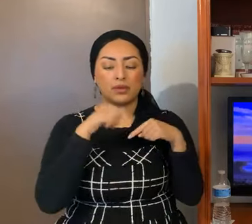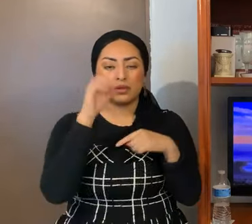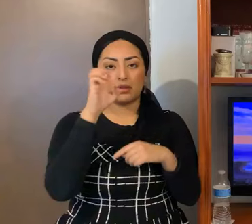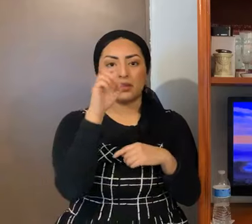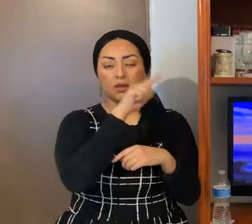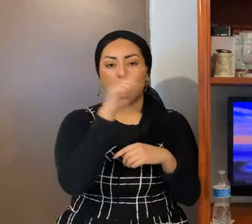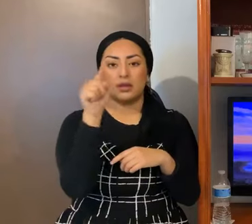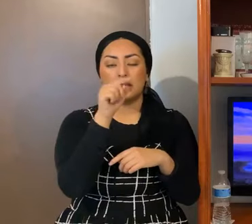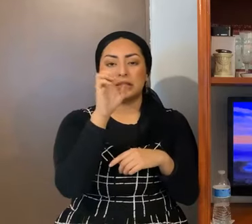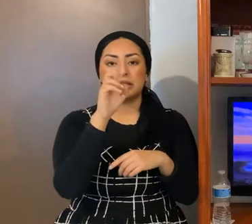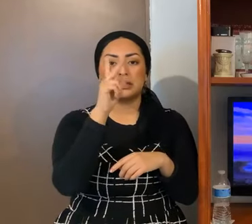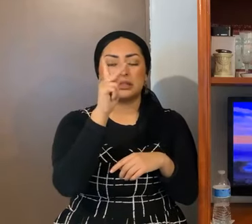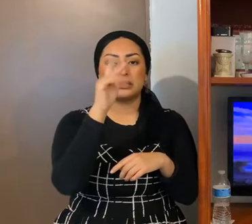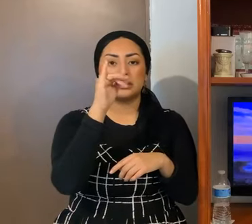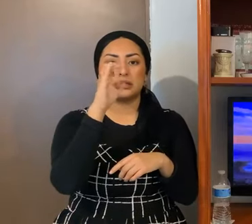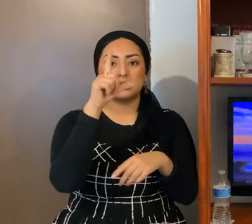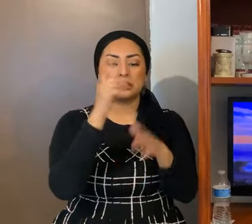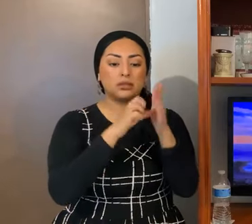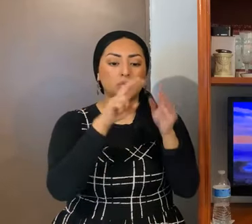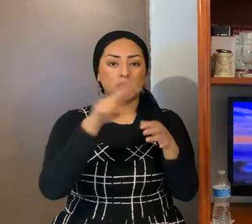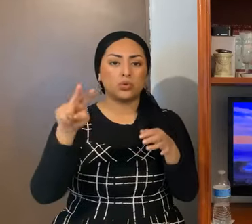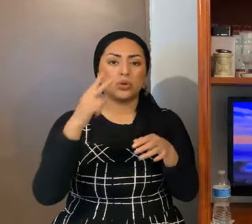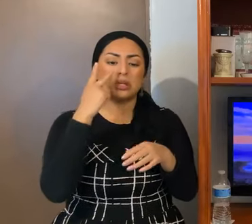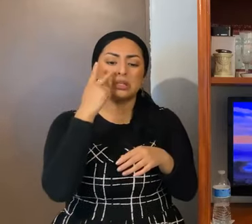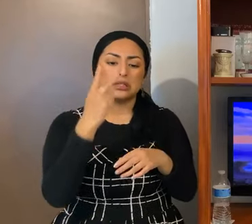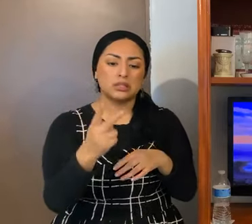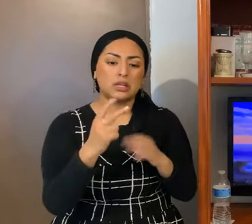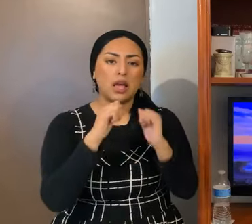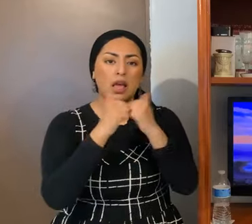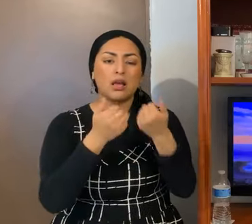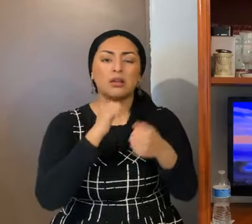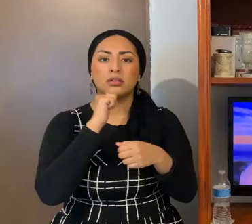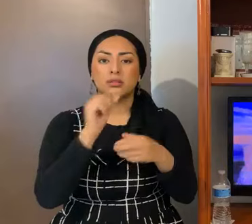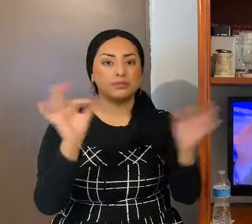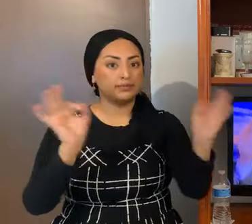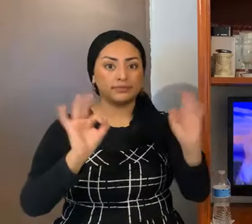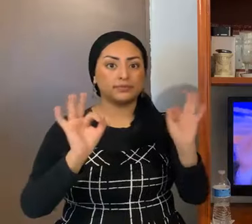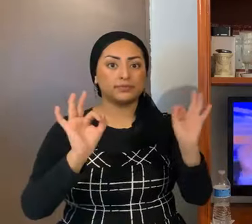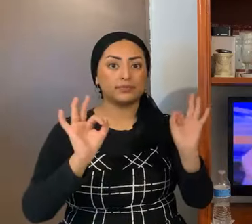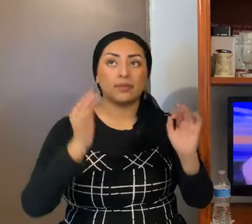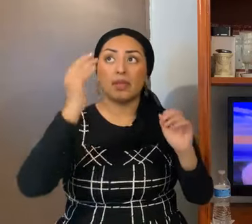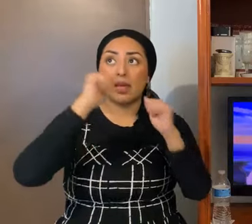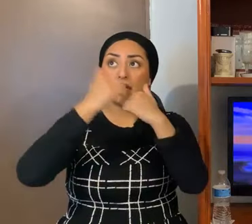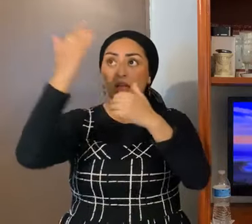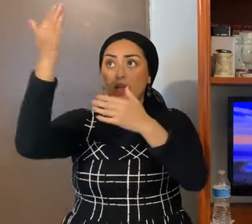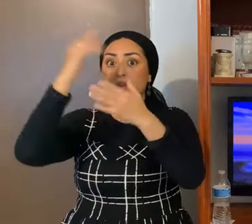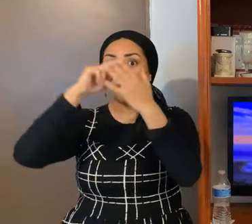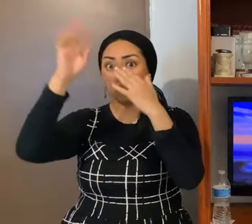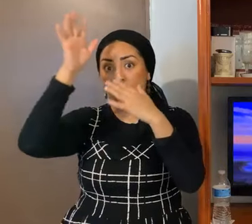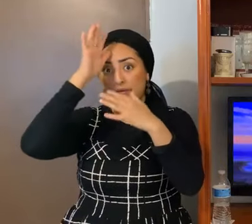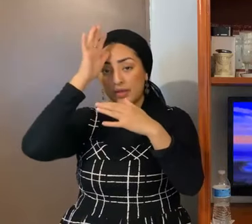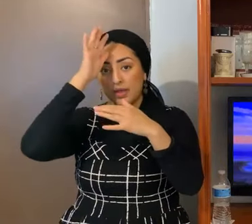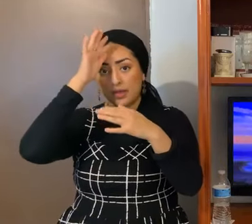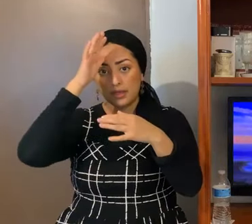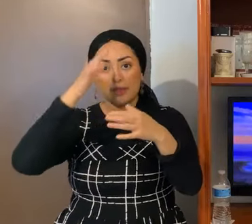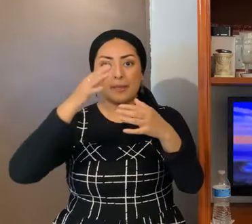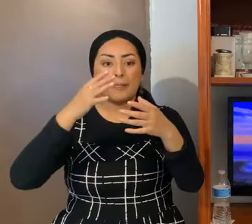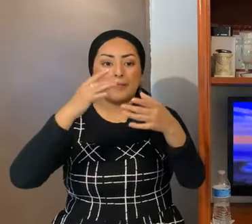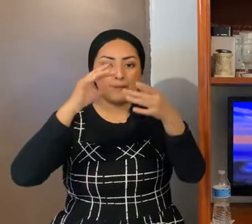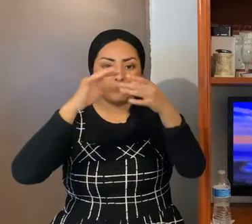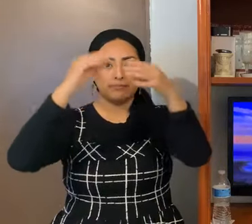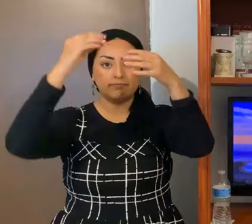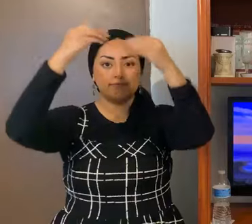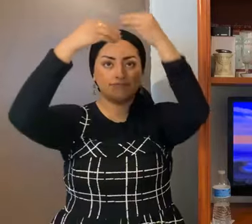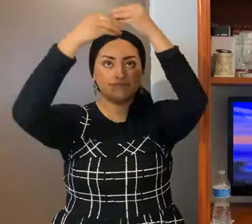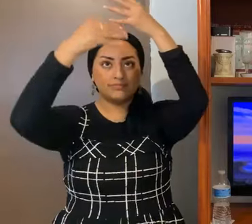Ezequiel 22, y vamos a ver cómo no es casualidad cómo el Eterno va enunciando los pecados que cometió